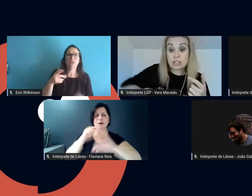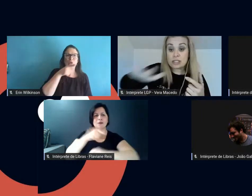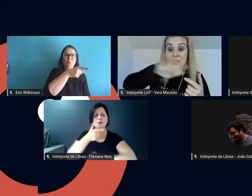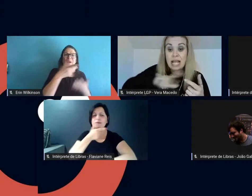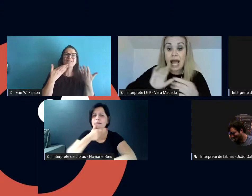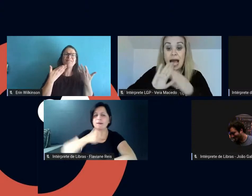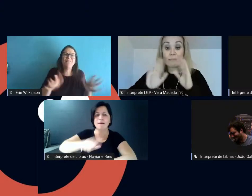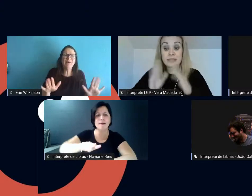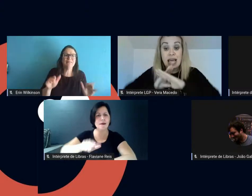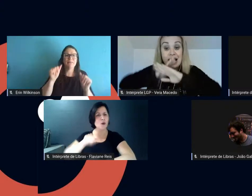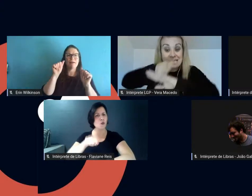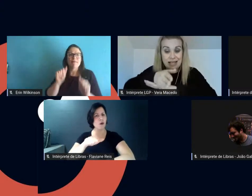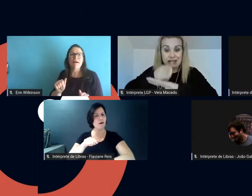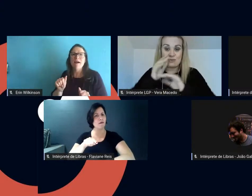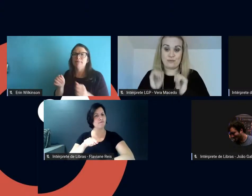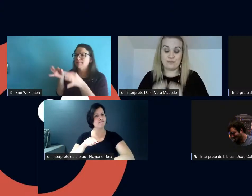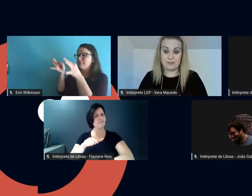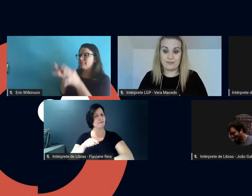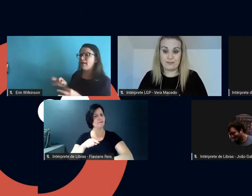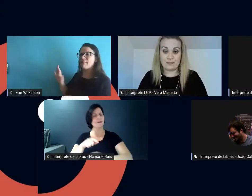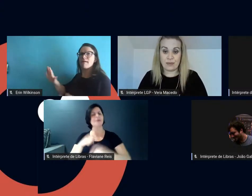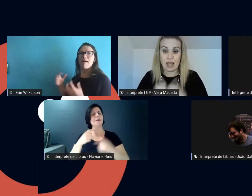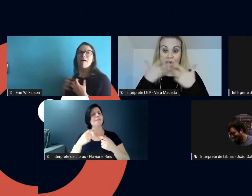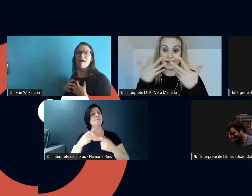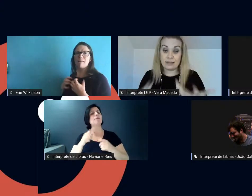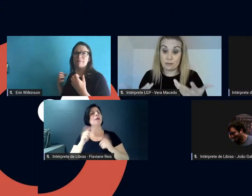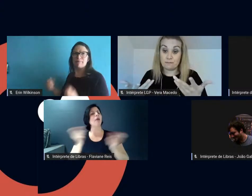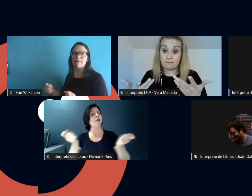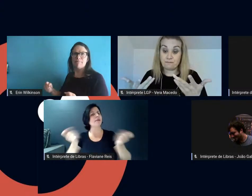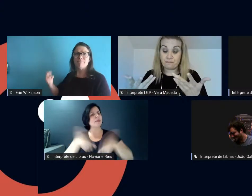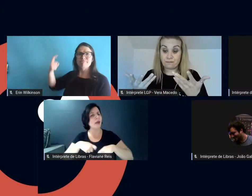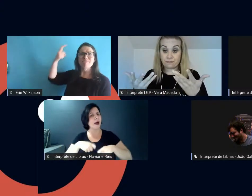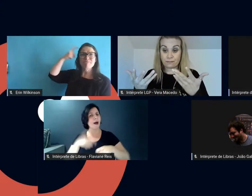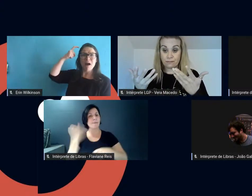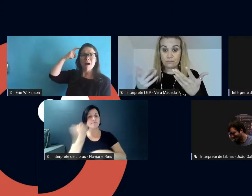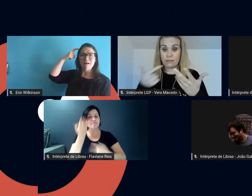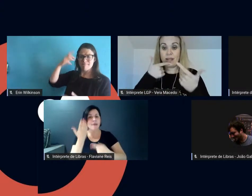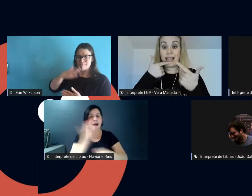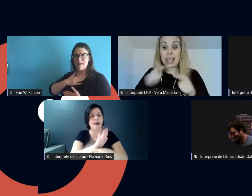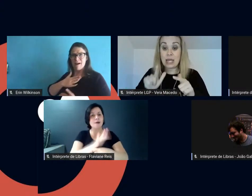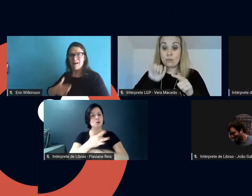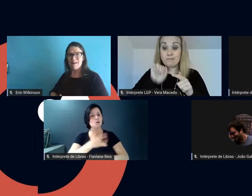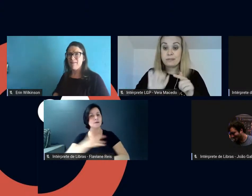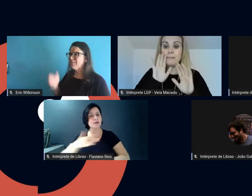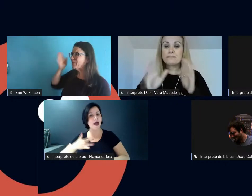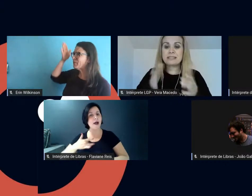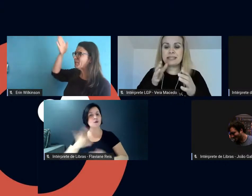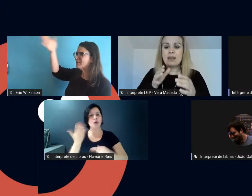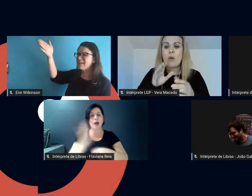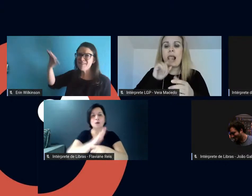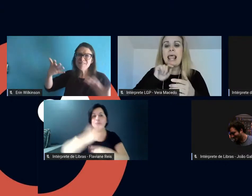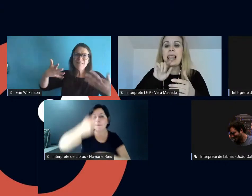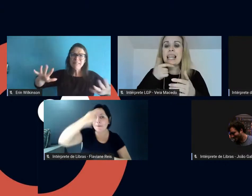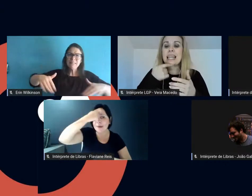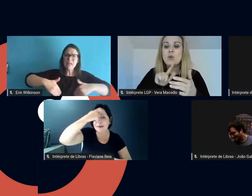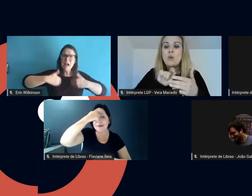acesso a essa língua de sinais. Então nós eh eh a língua ela precisa ser